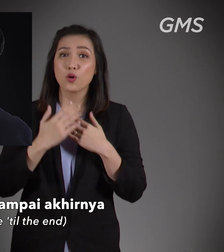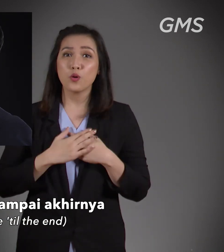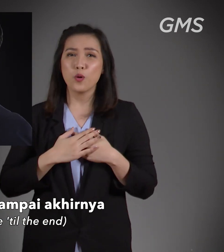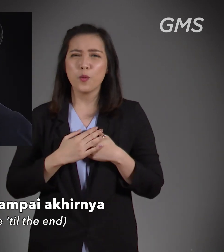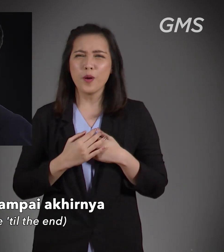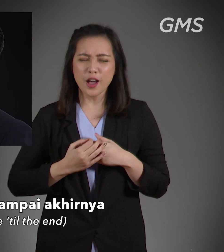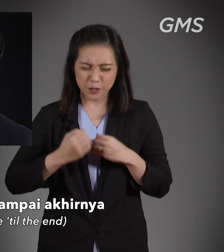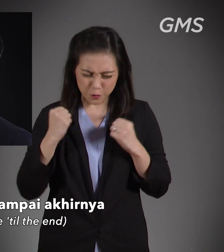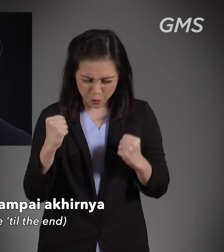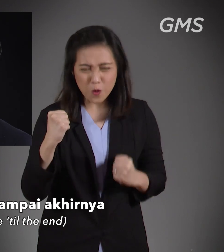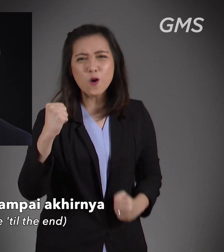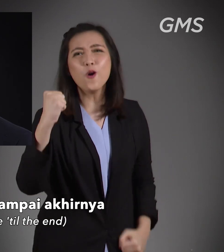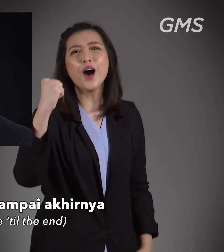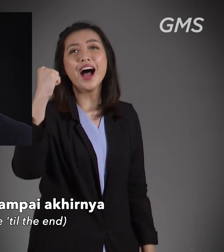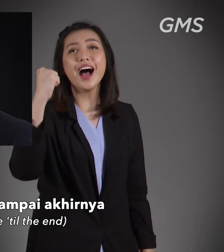Ku